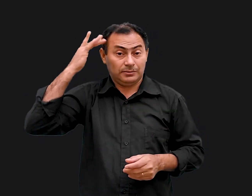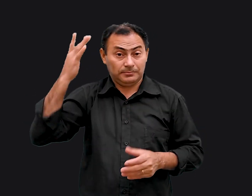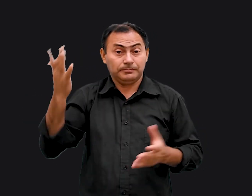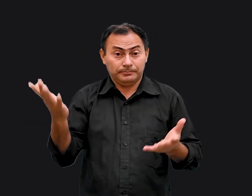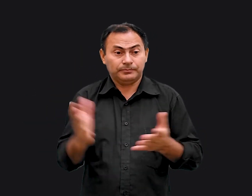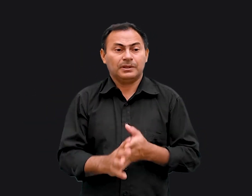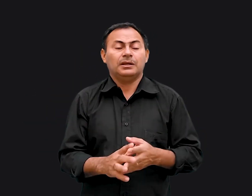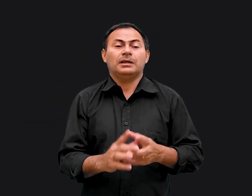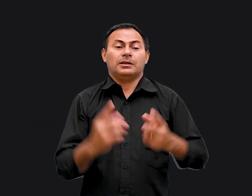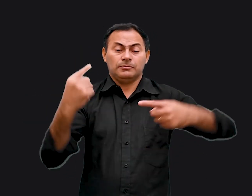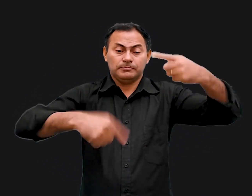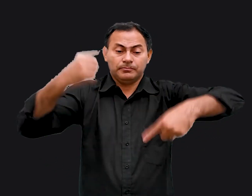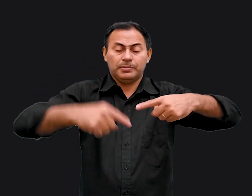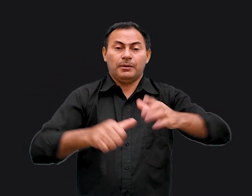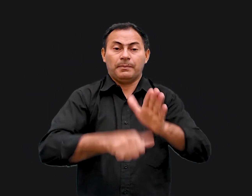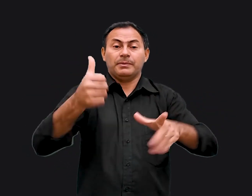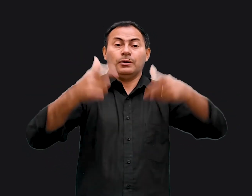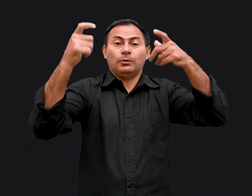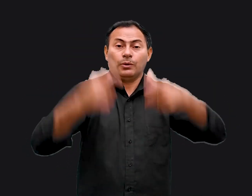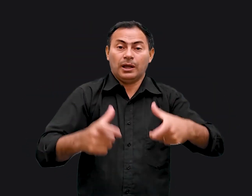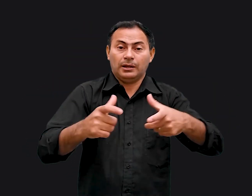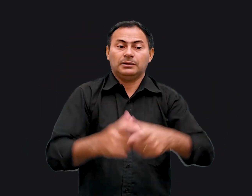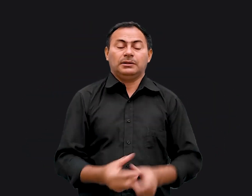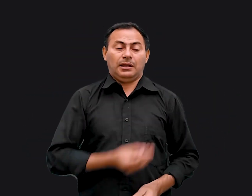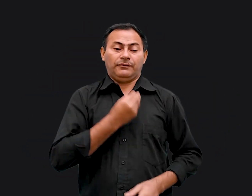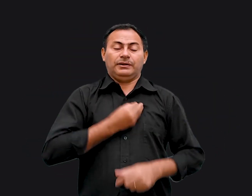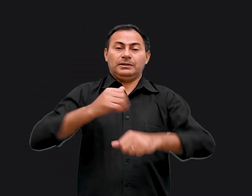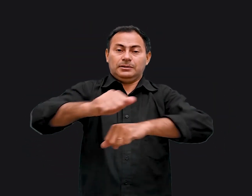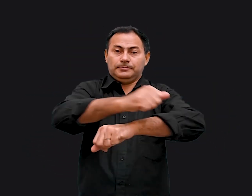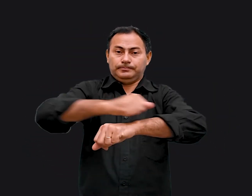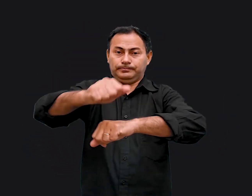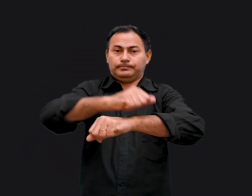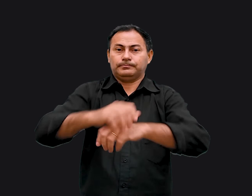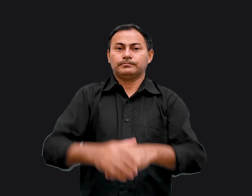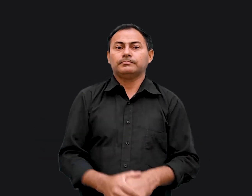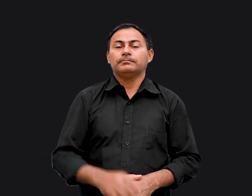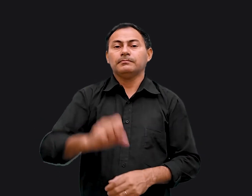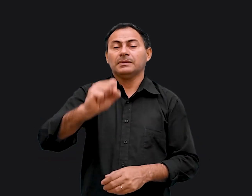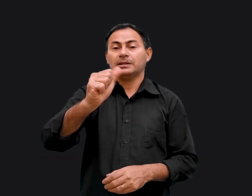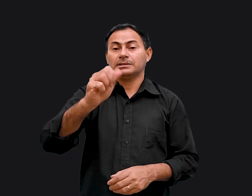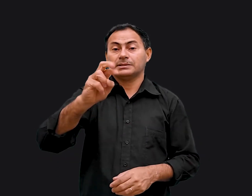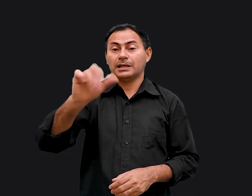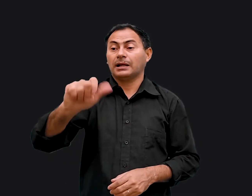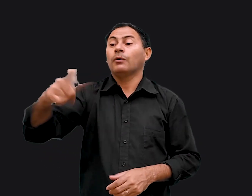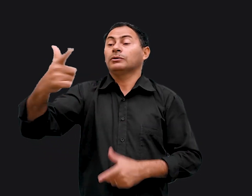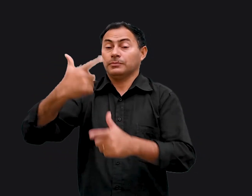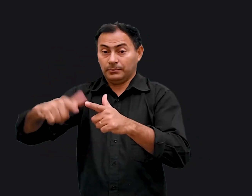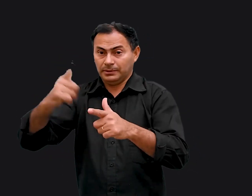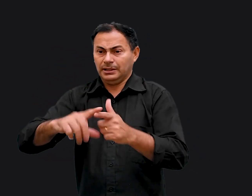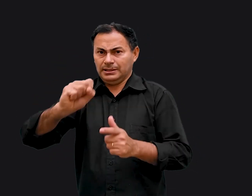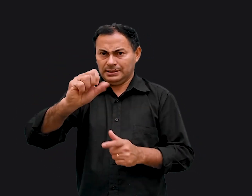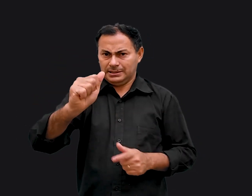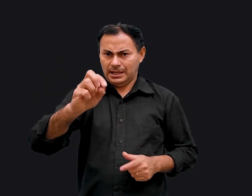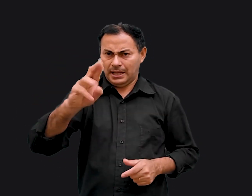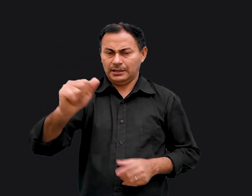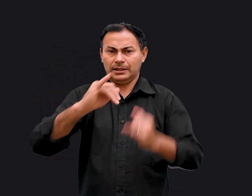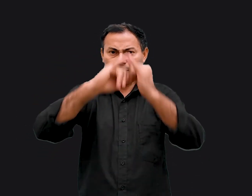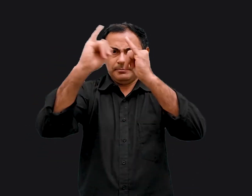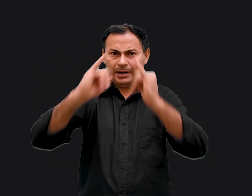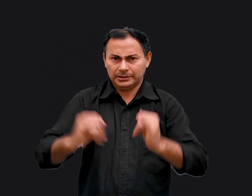que competiam pelo primeiro lugar na vida de Abraão. Sara é um outro tipo de problema. Sara é a imagem